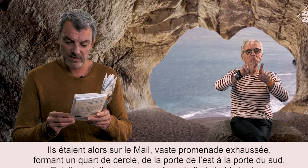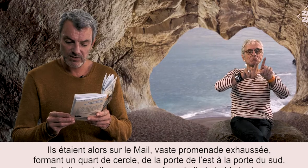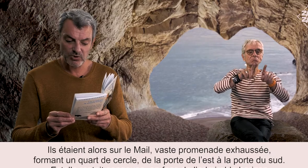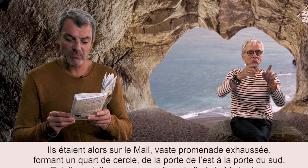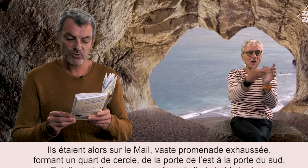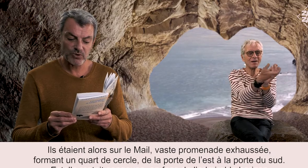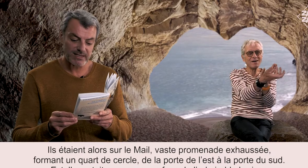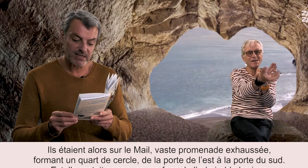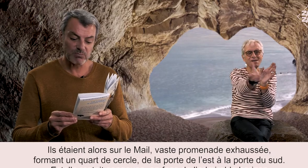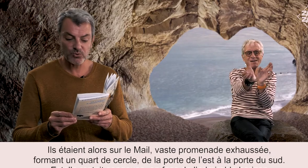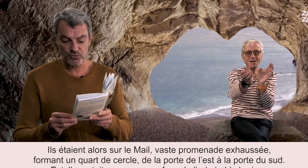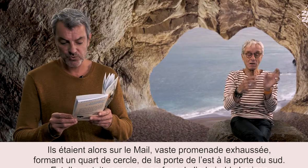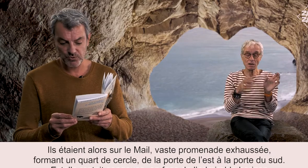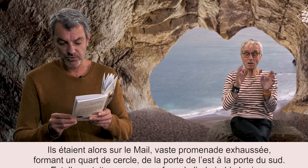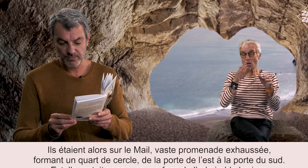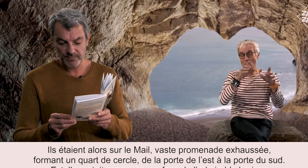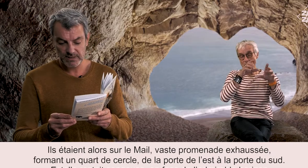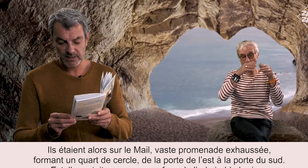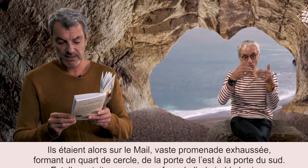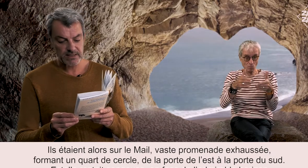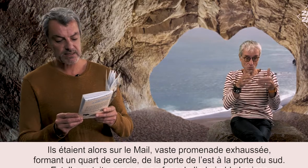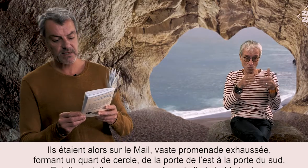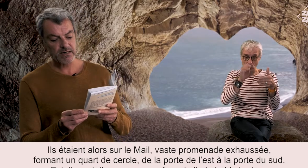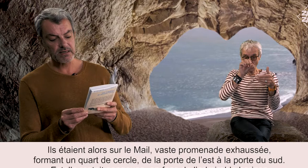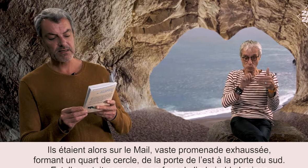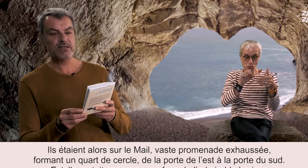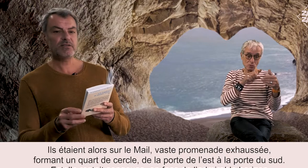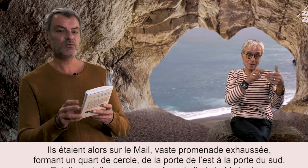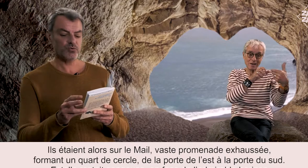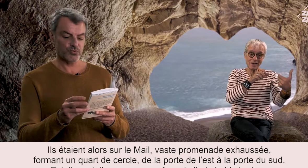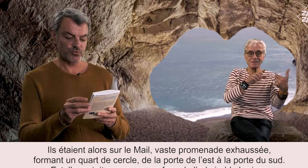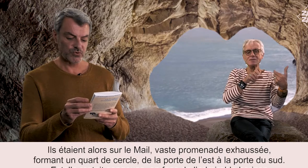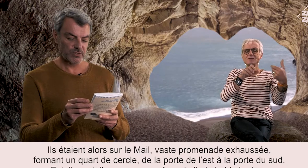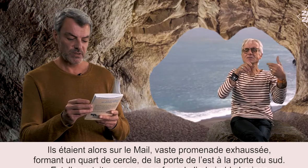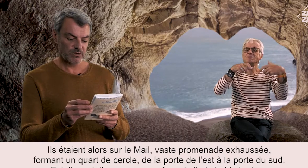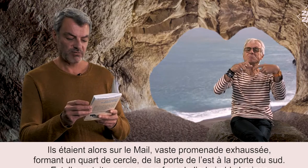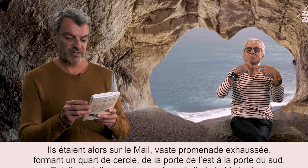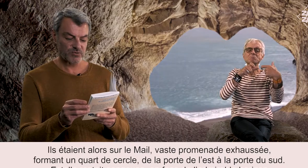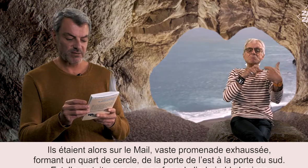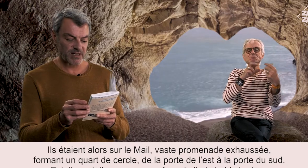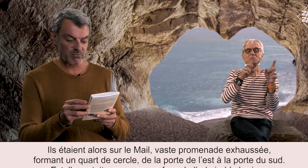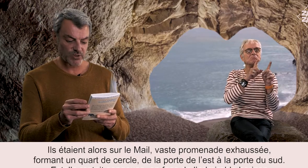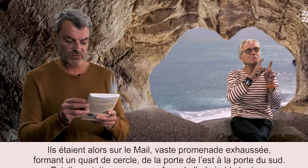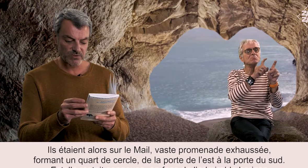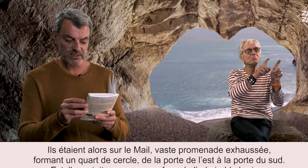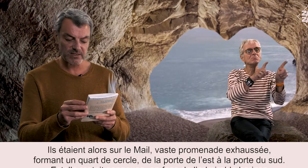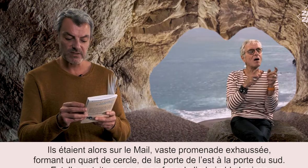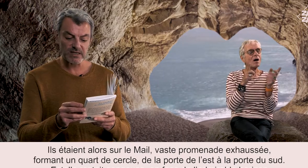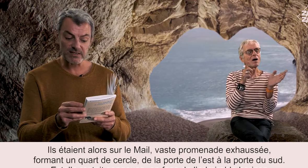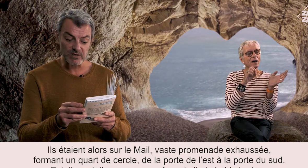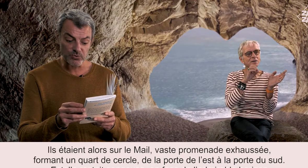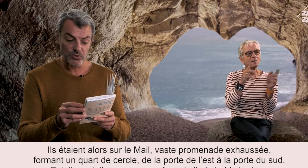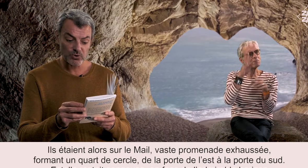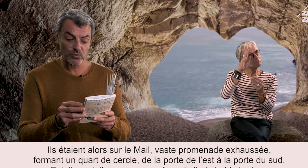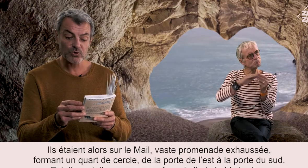cercle de la porte de l'Est à la porte du Sud. Estelle restait songeuse en face de l'admirable horizon qui s